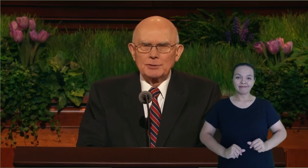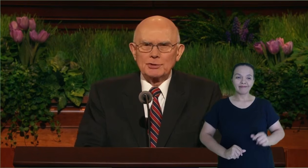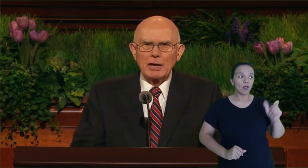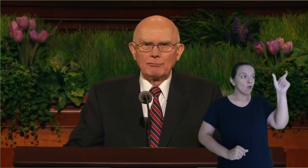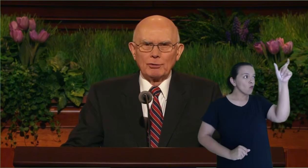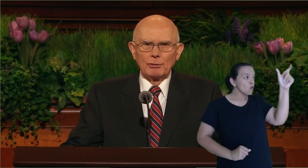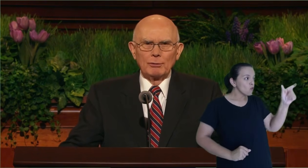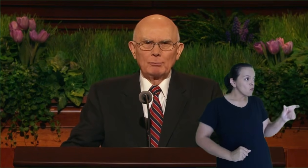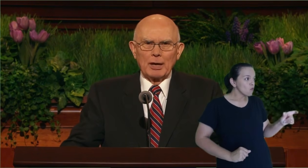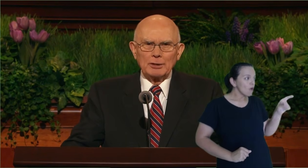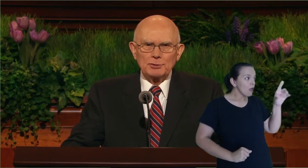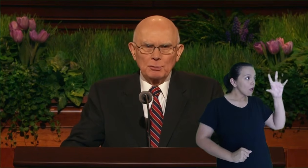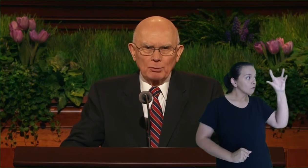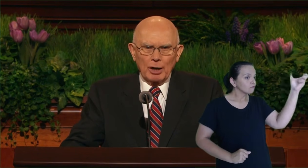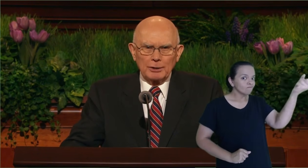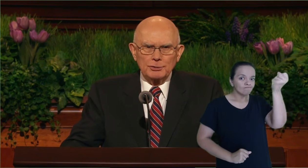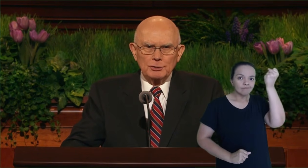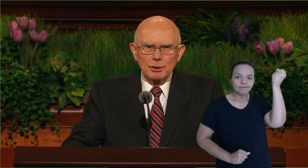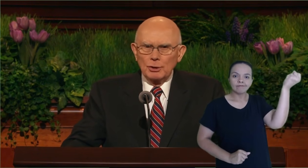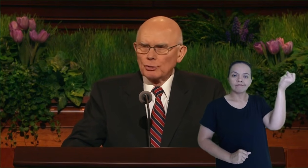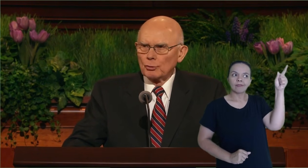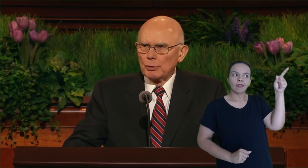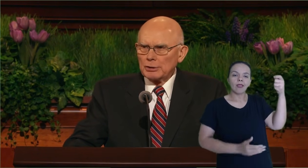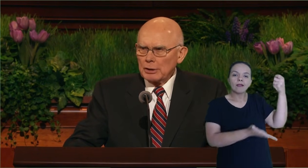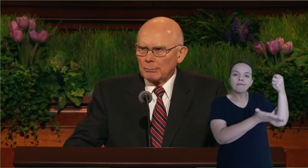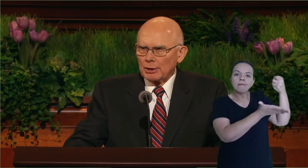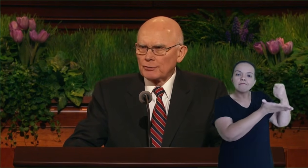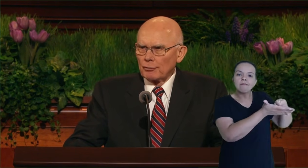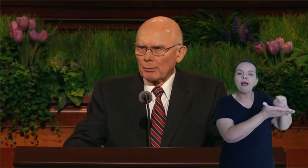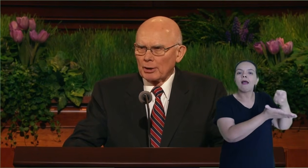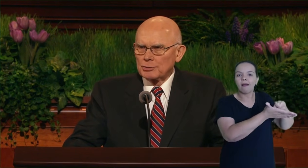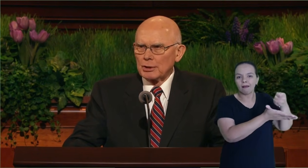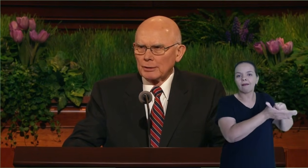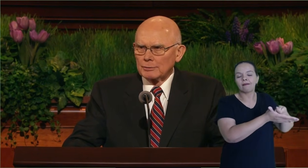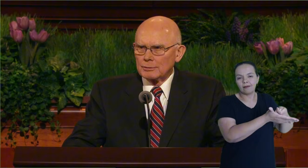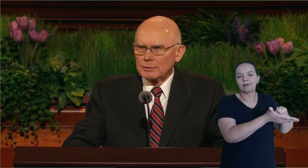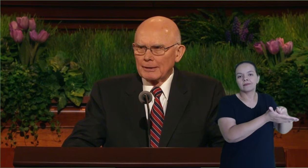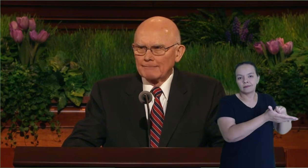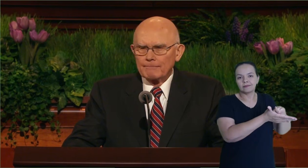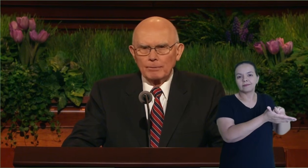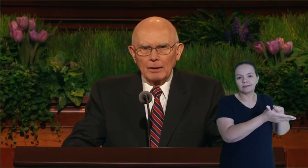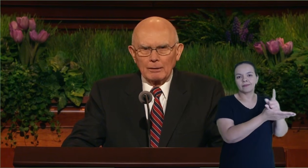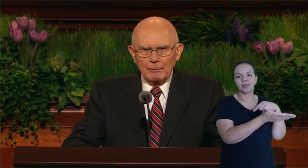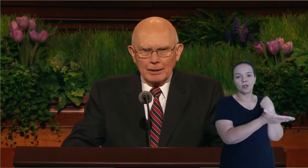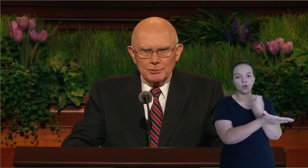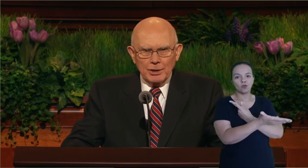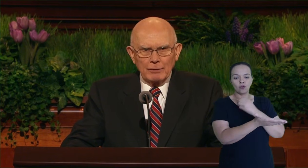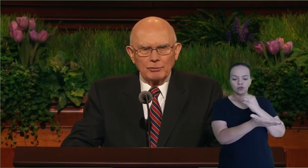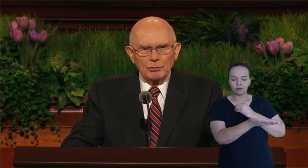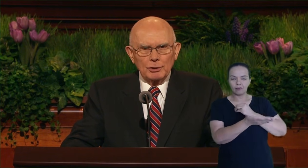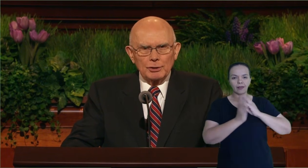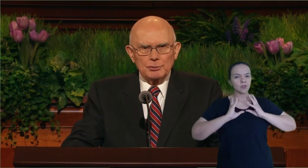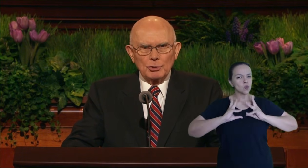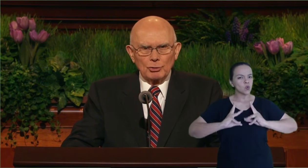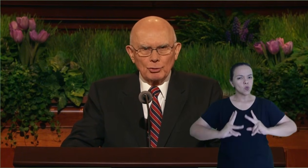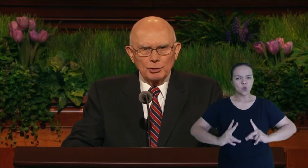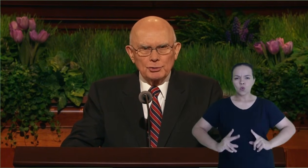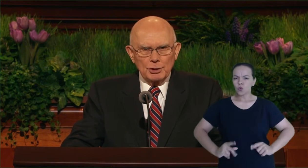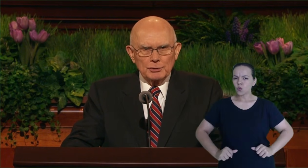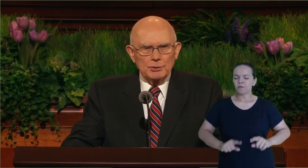eternas demandas da justiça. Um Salvador paga o preço para redimir-nos de nossos pecados.